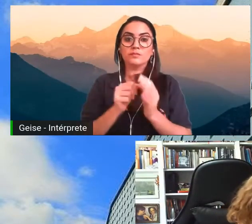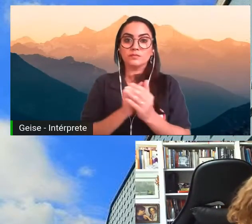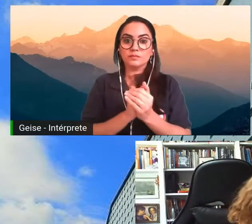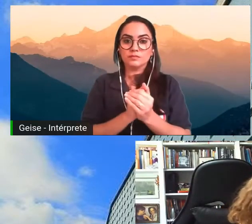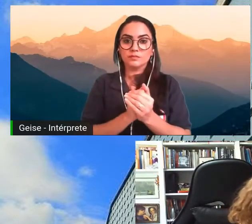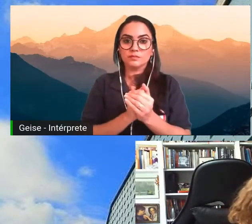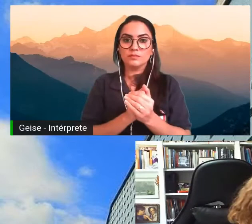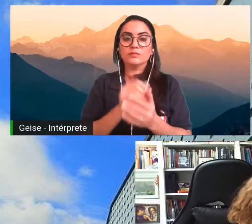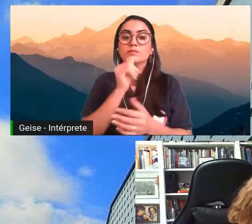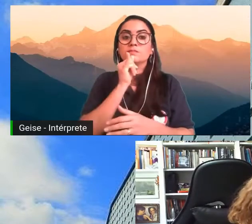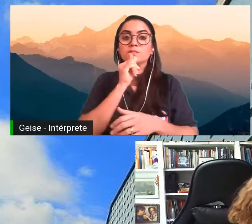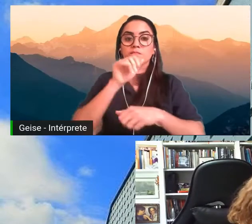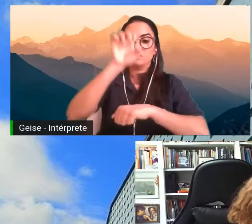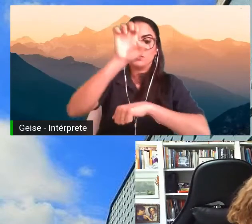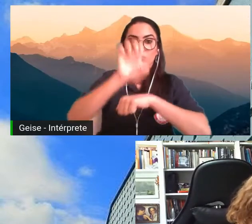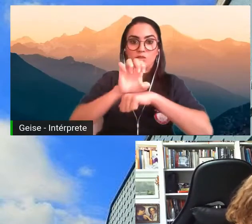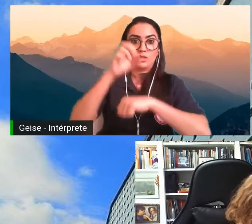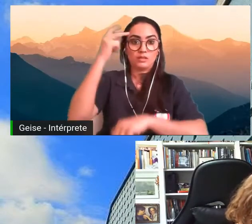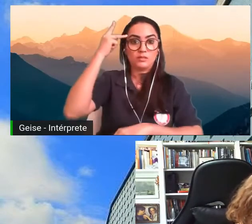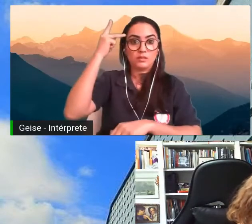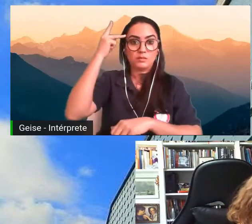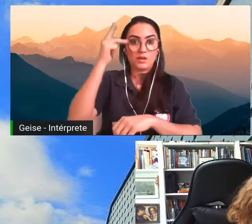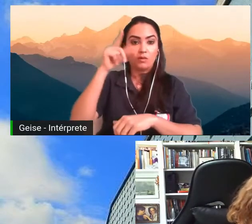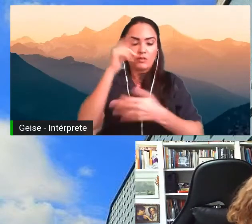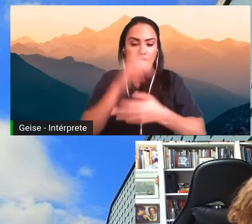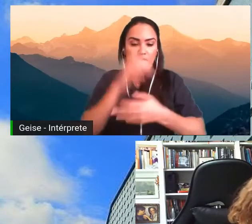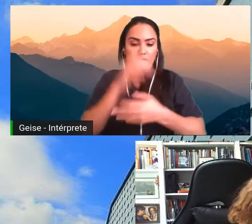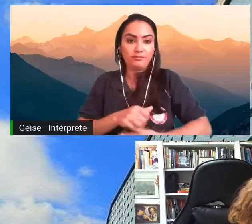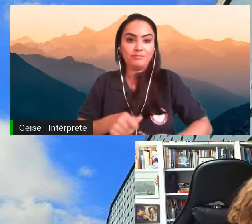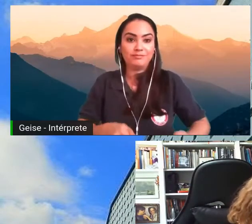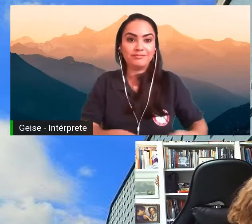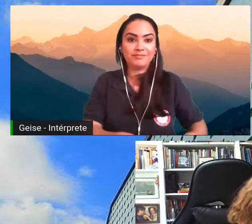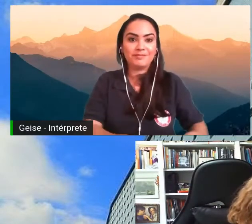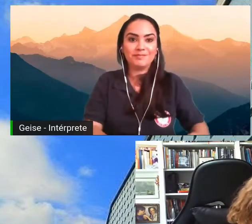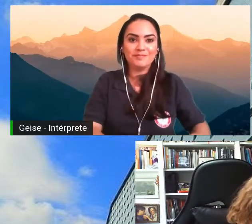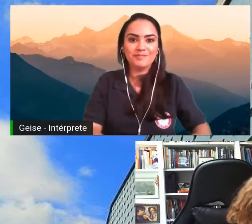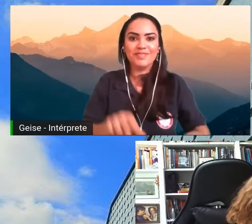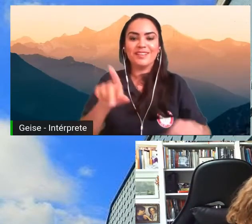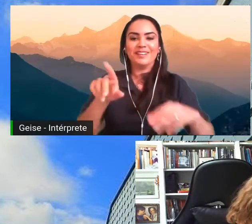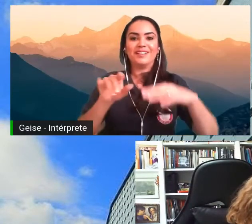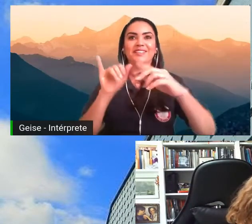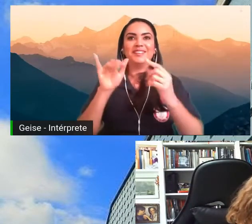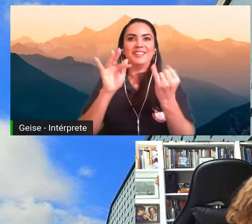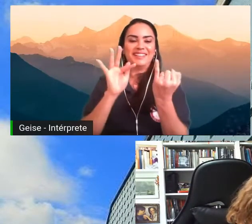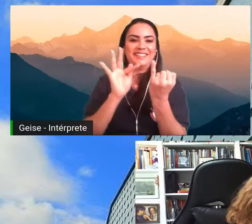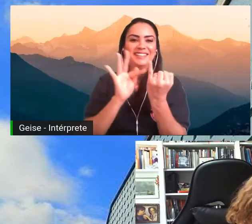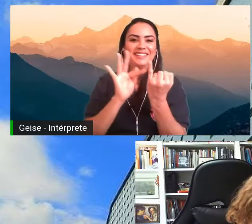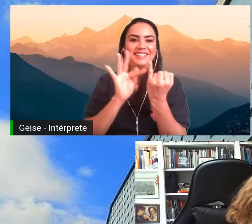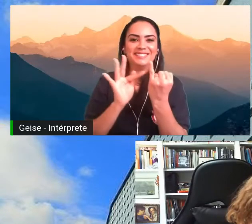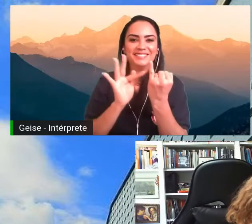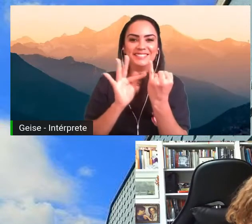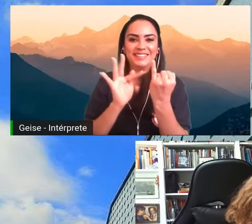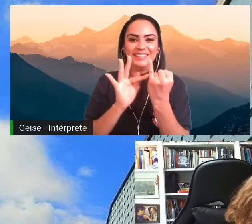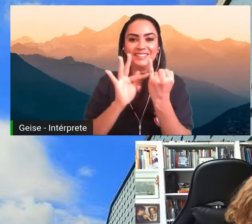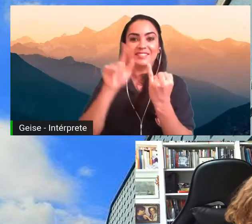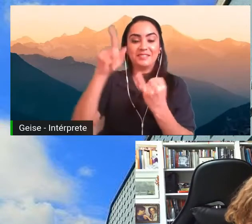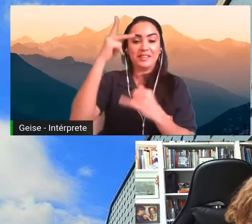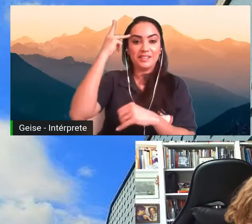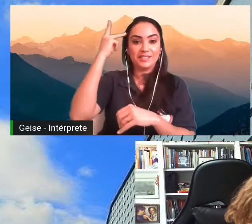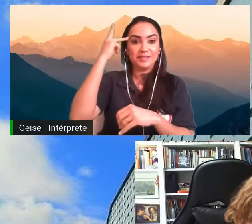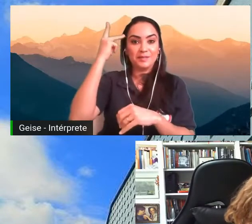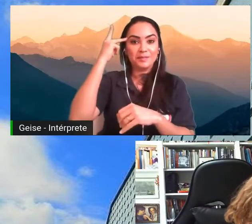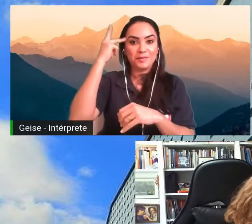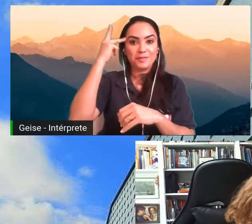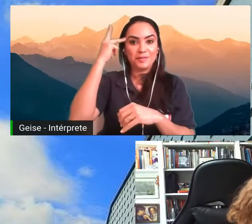de São Paulo, o Instituto Federal de São Paulo, ele acabou de fazer uma parceria com o governo para ofertar o quinto itinerário